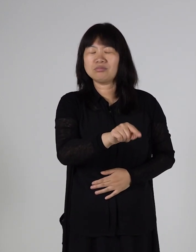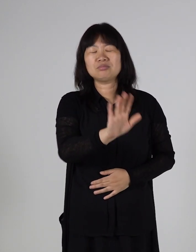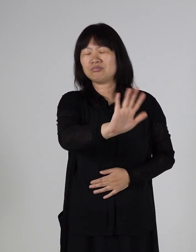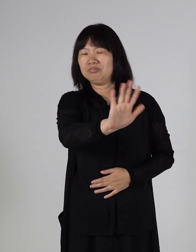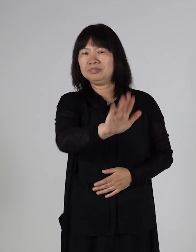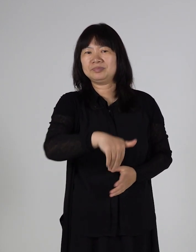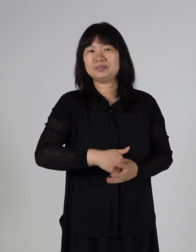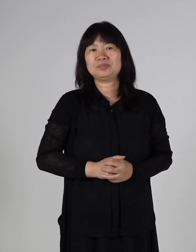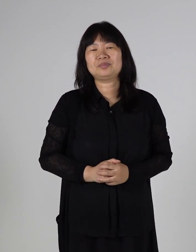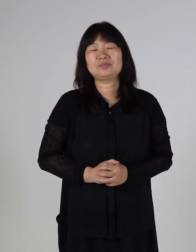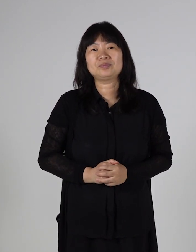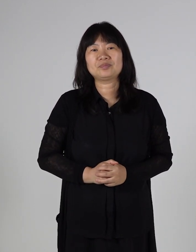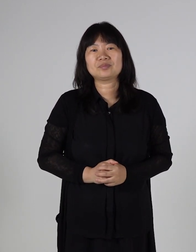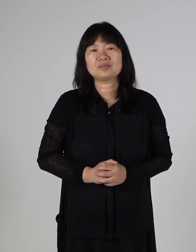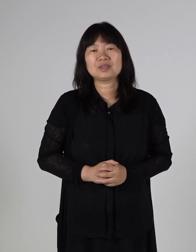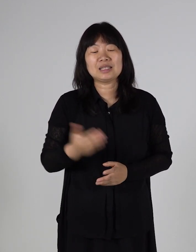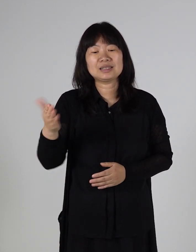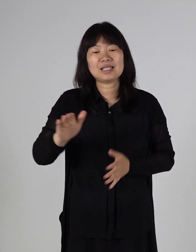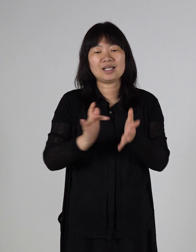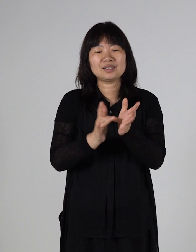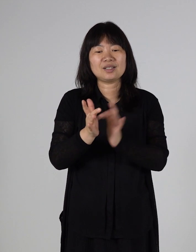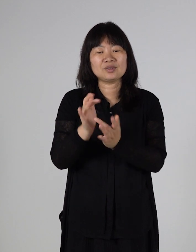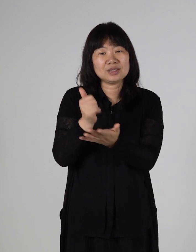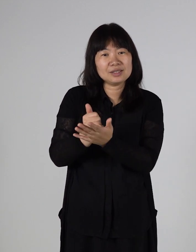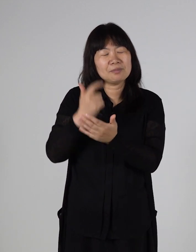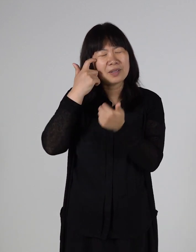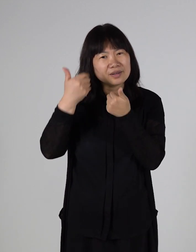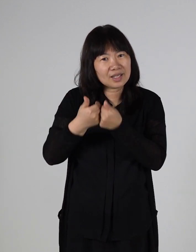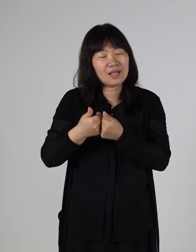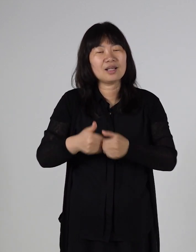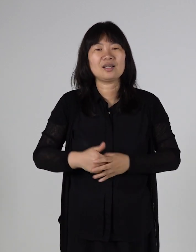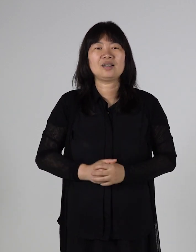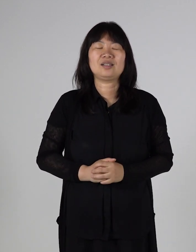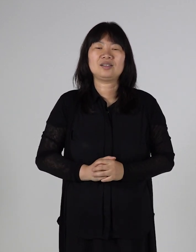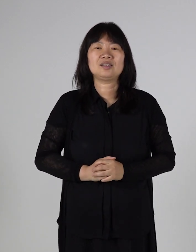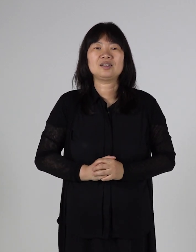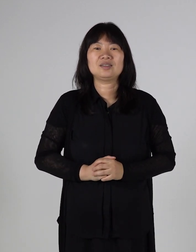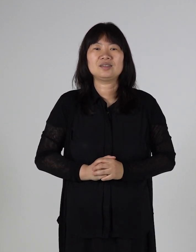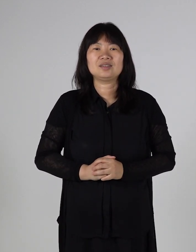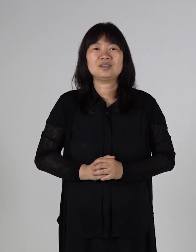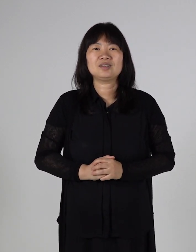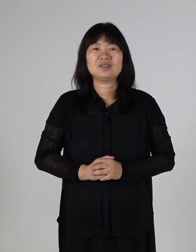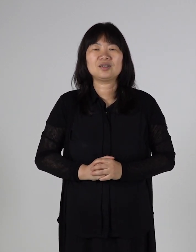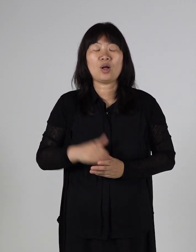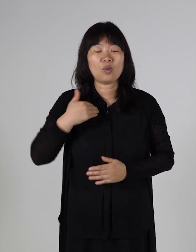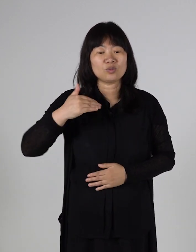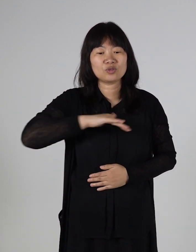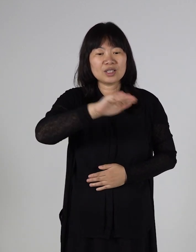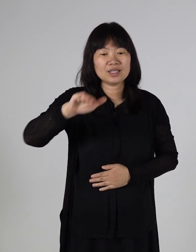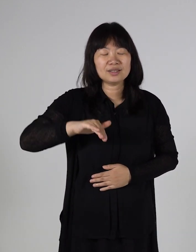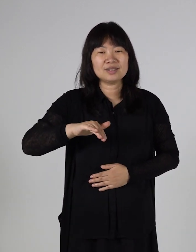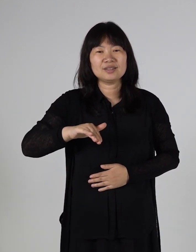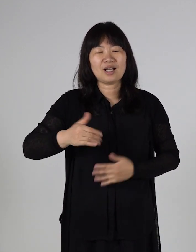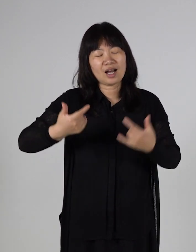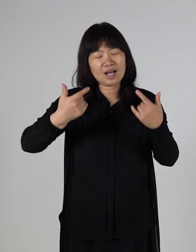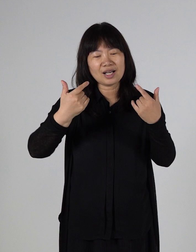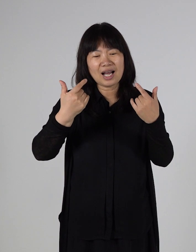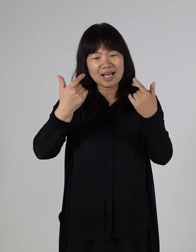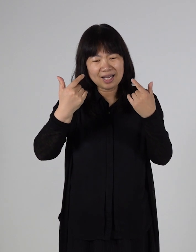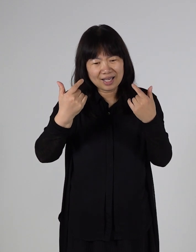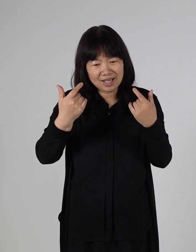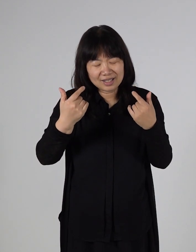않아. 그런데 예수님은 반대로 그런 우리들과 같이